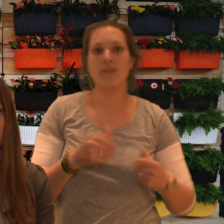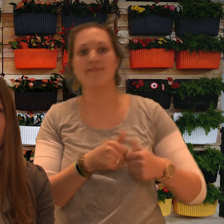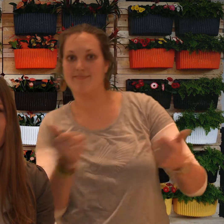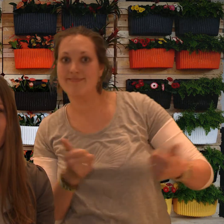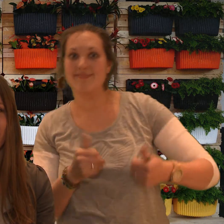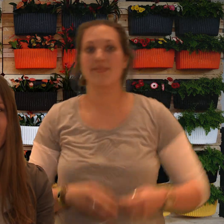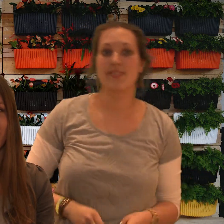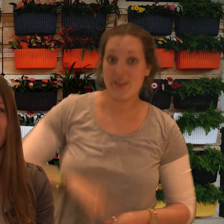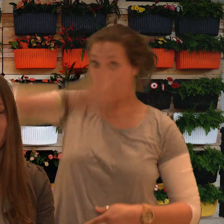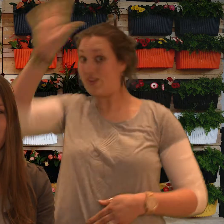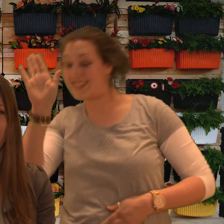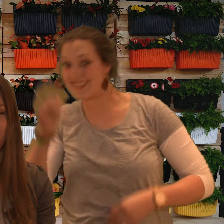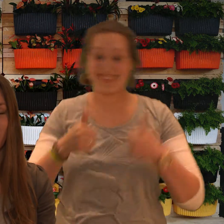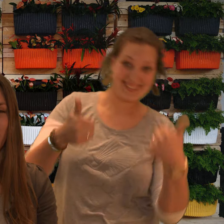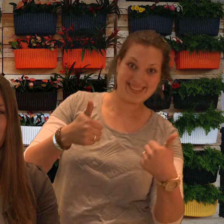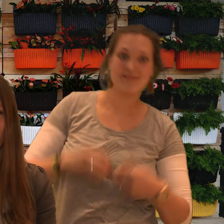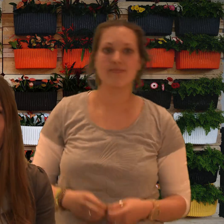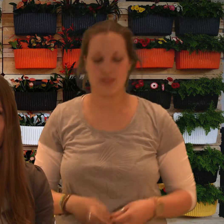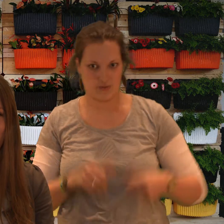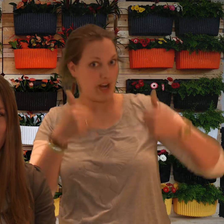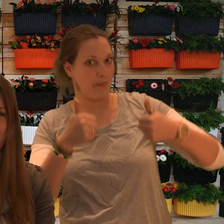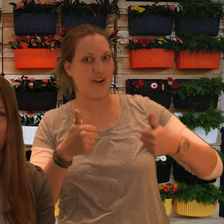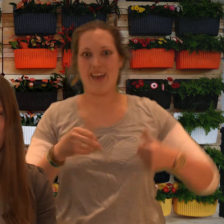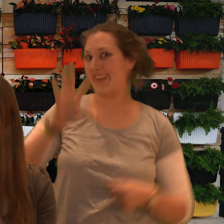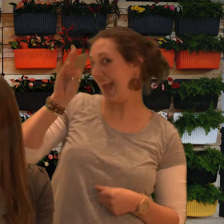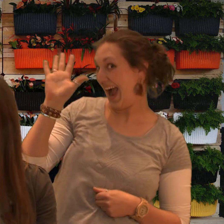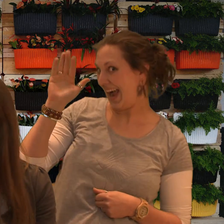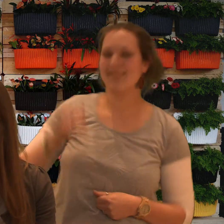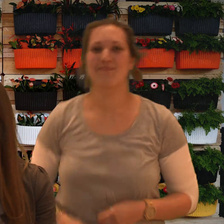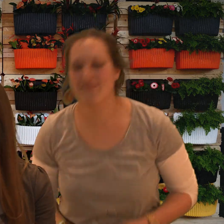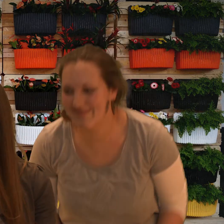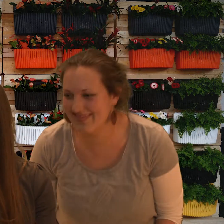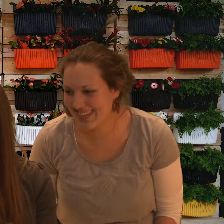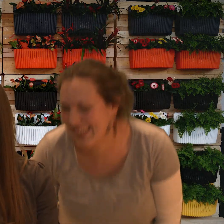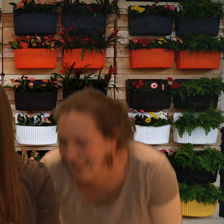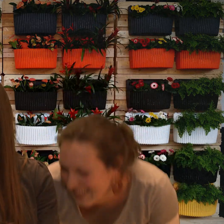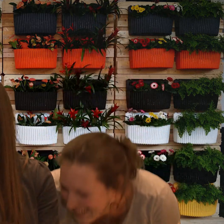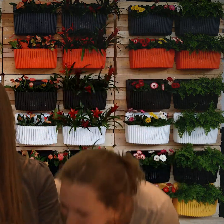bij de Urban Green Store in Lelystad. Green up your life.